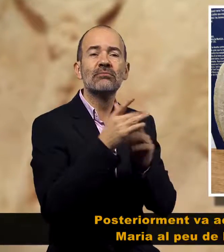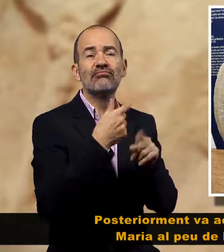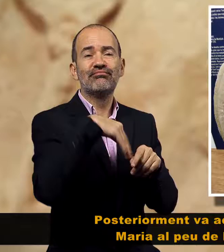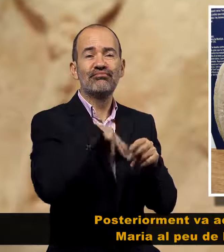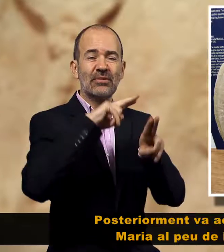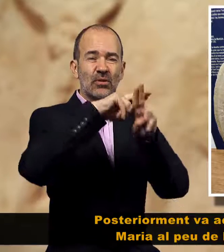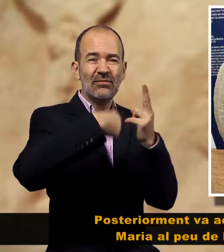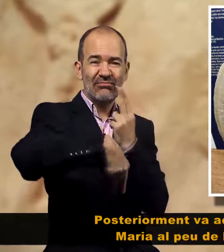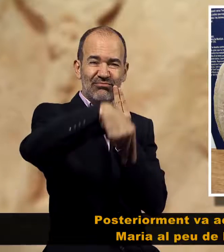dreta al Sant Sopar.